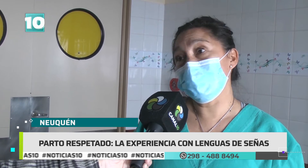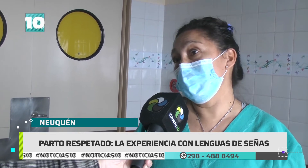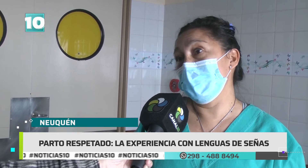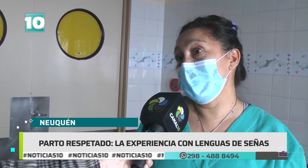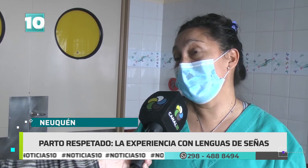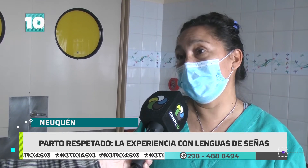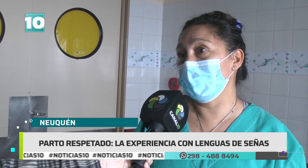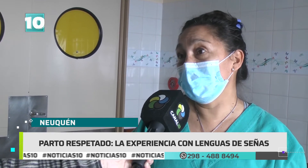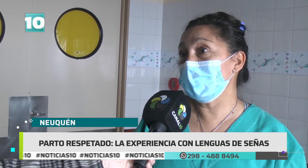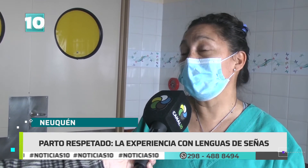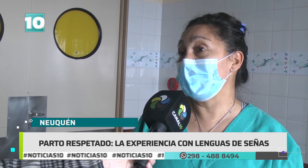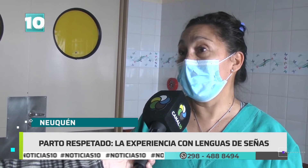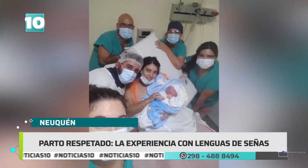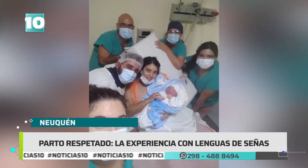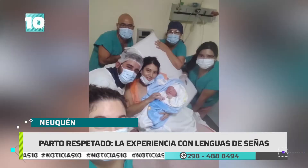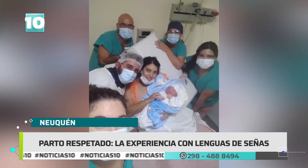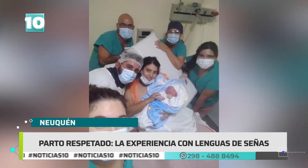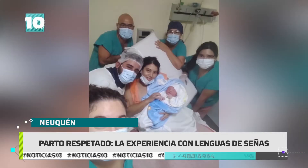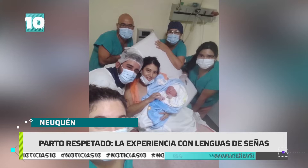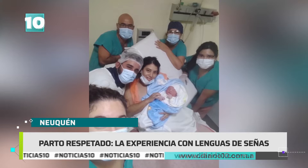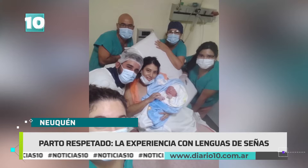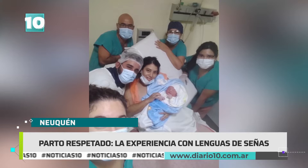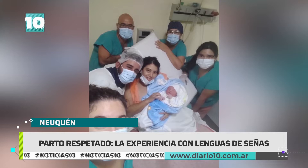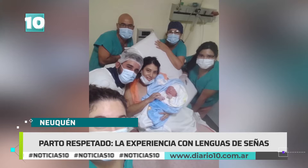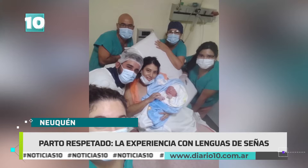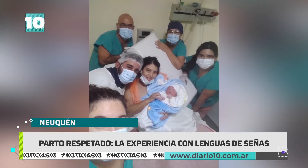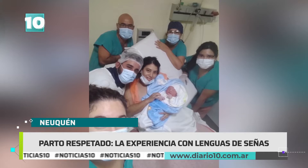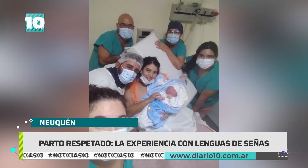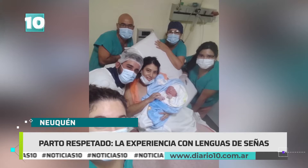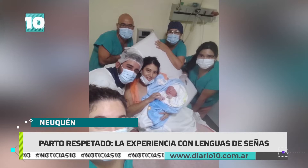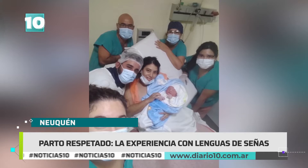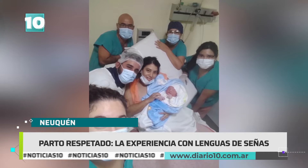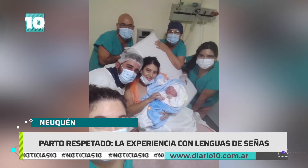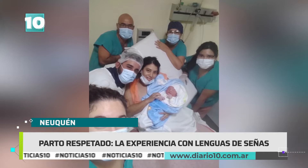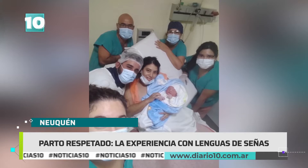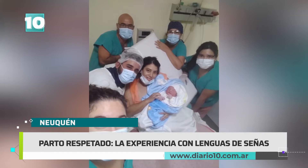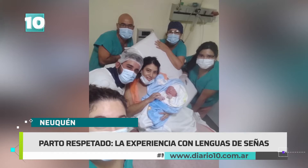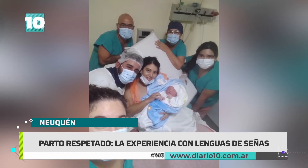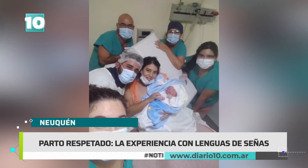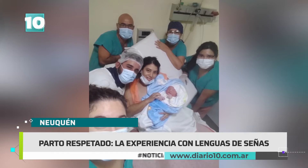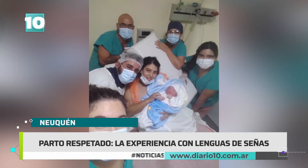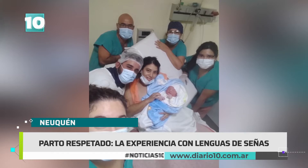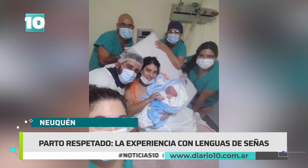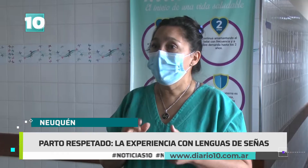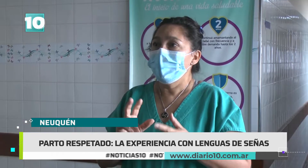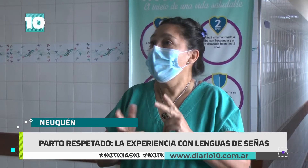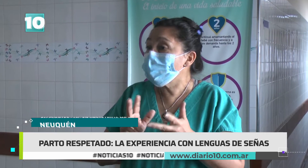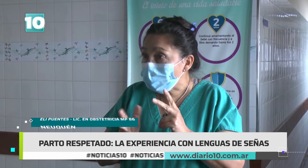sus hijitas anteriores que las dos veces habían venido a tener sus bebas a nuestra institución y la compañía de la mamá era